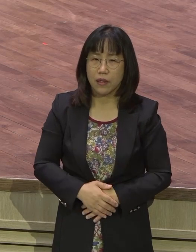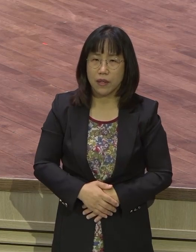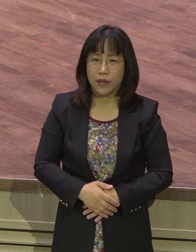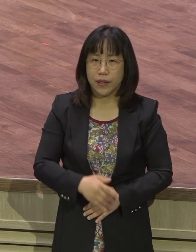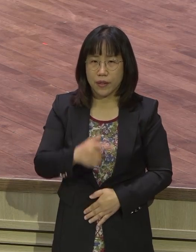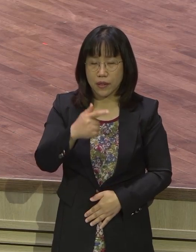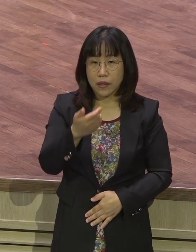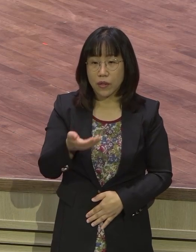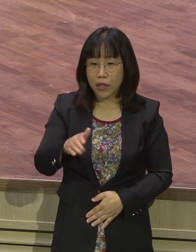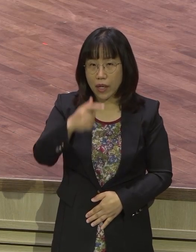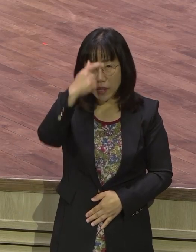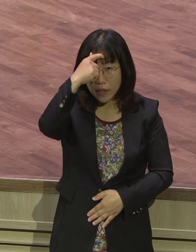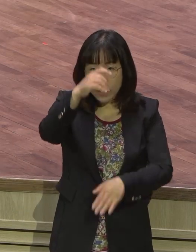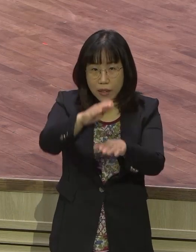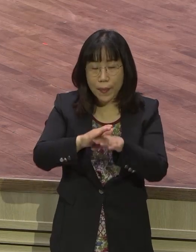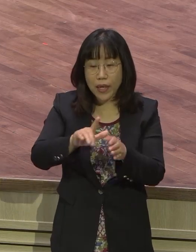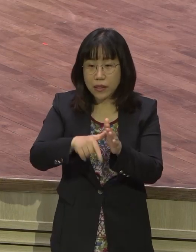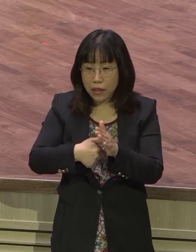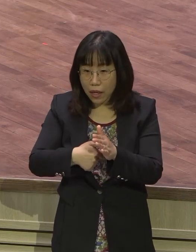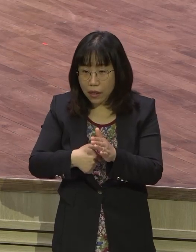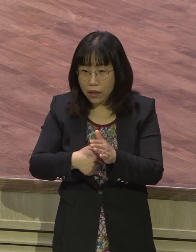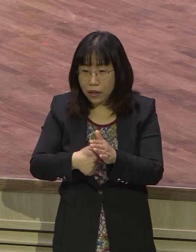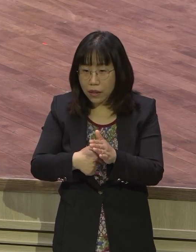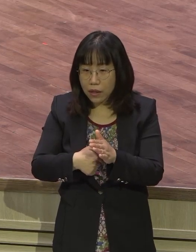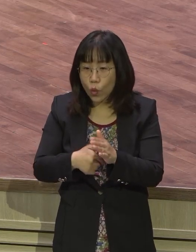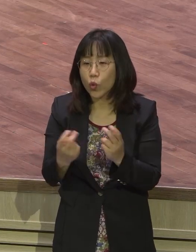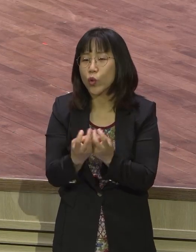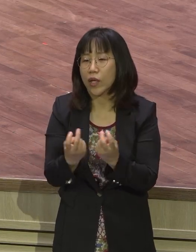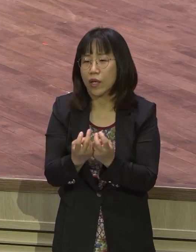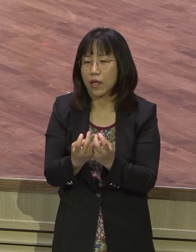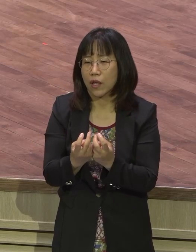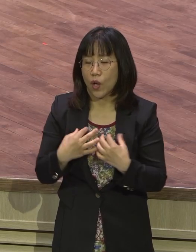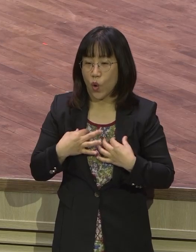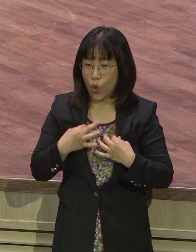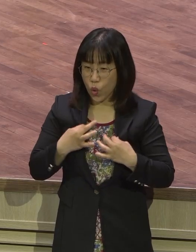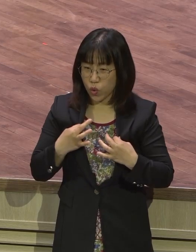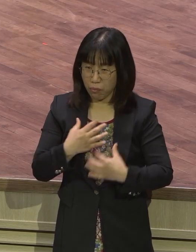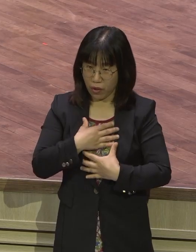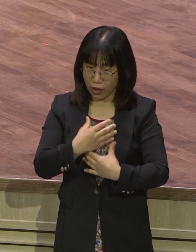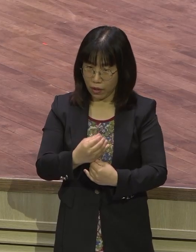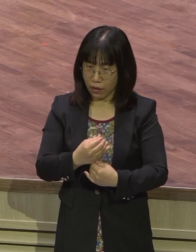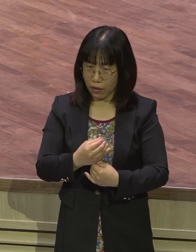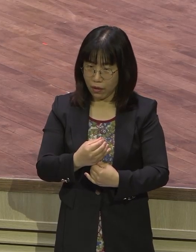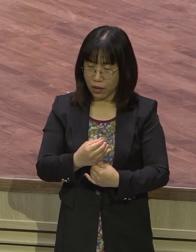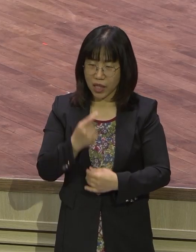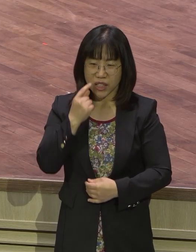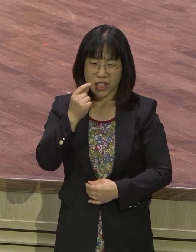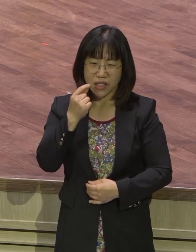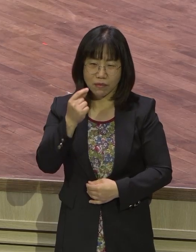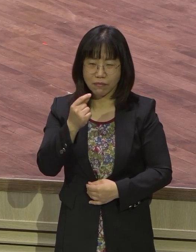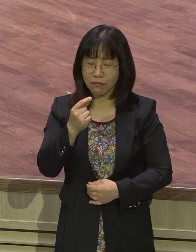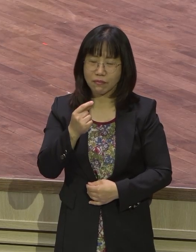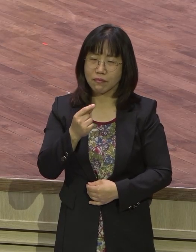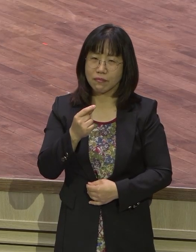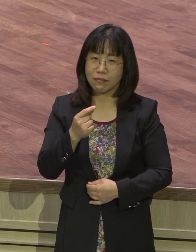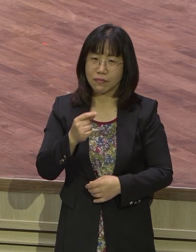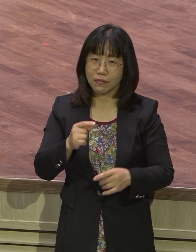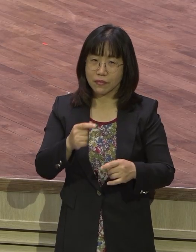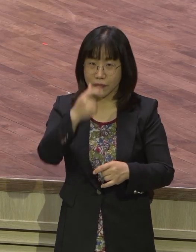시간은 어떻게 해야 돼요 바다맞고 껌 씹으면서 앉아가 참여합니까